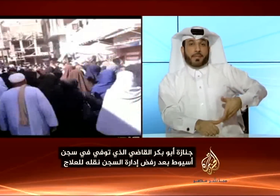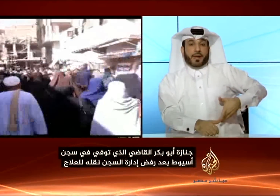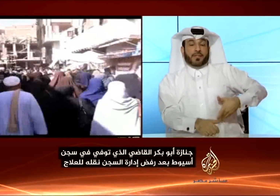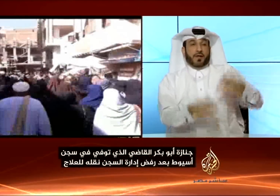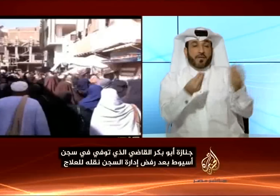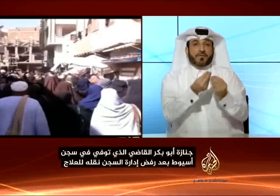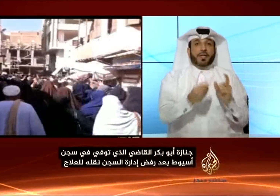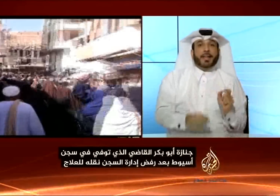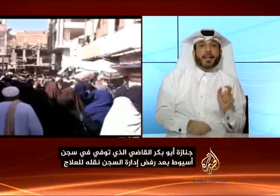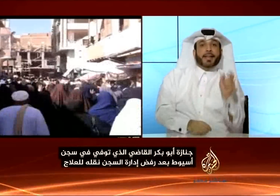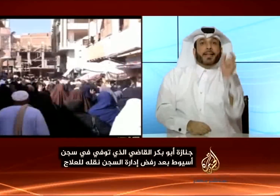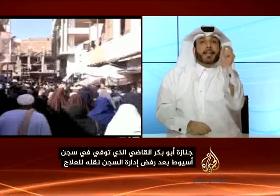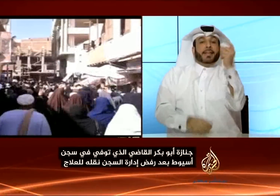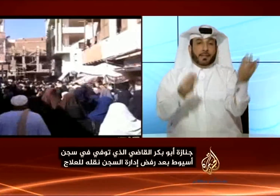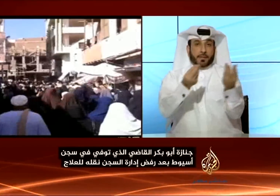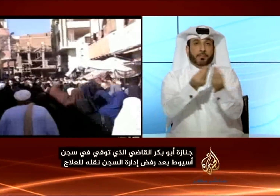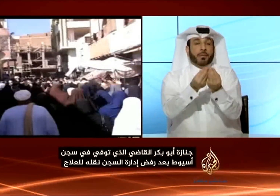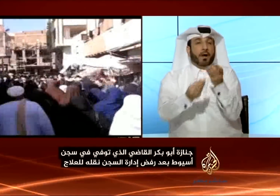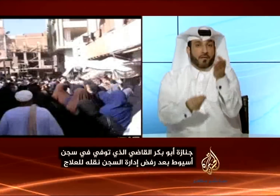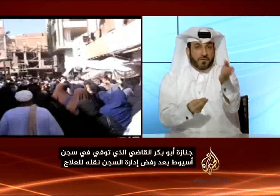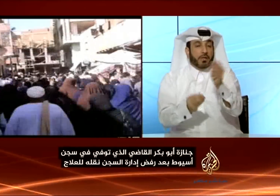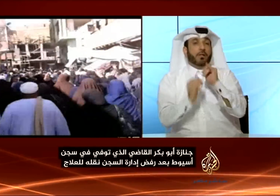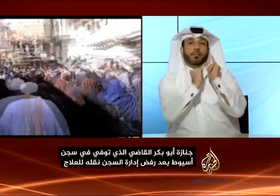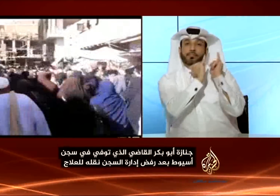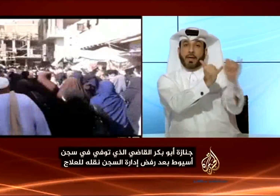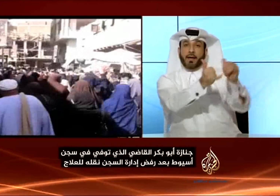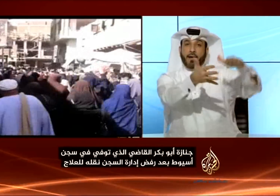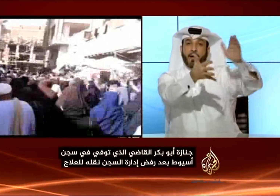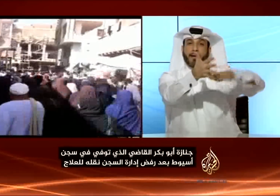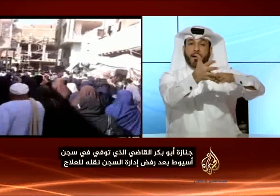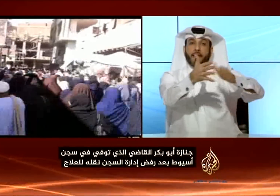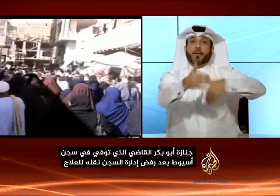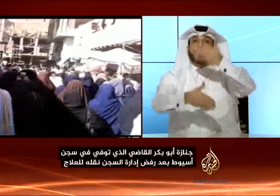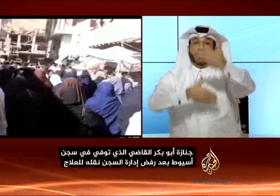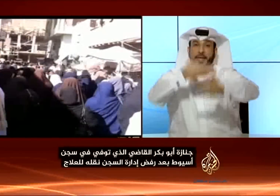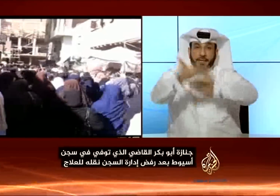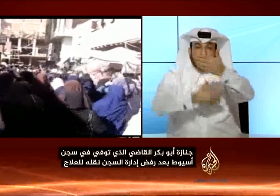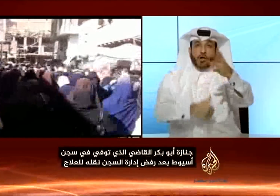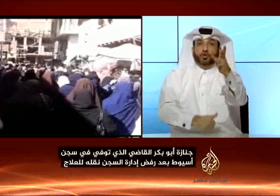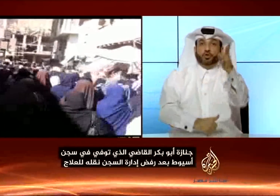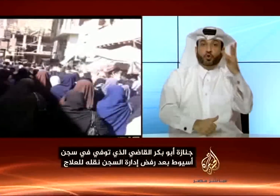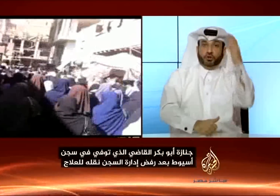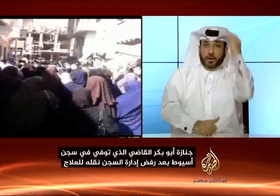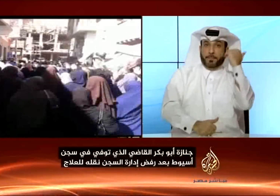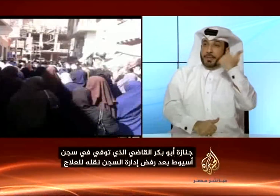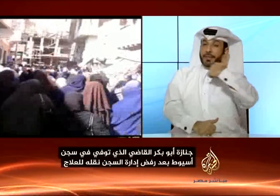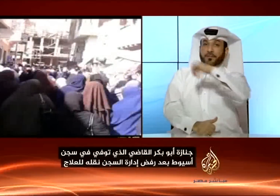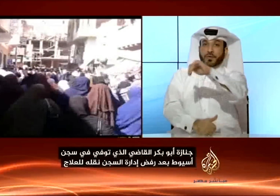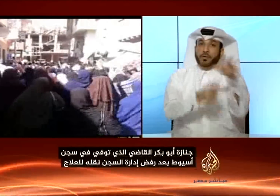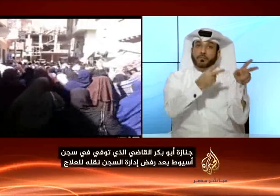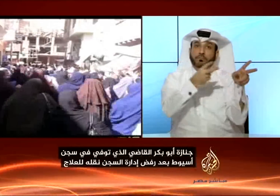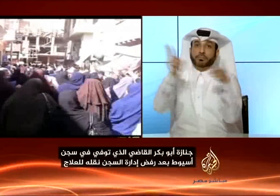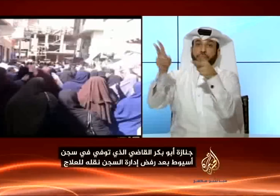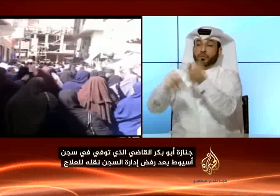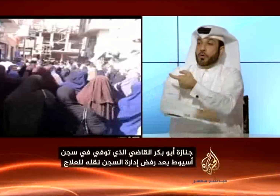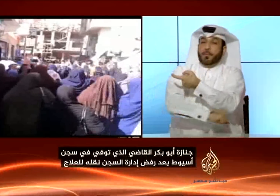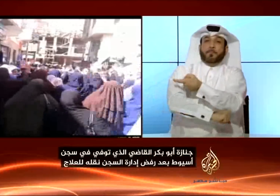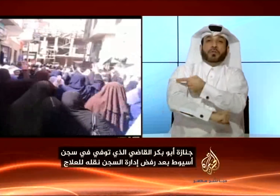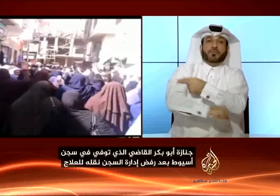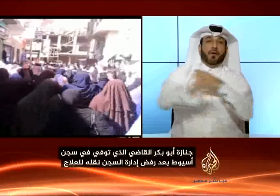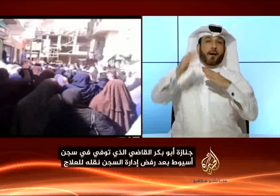المعده والكبد والبنكرياس وقد رفضت اداره السجن طلب زوجته نقله الى مستشفى اسيوط